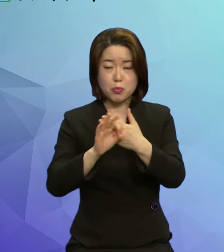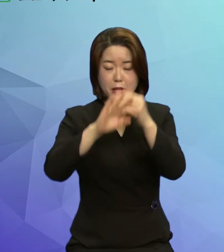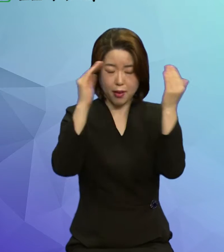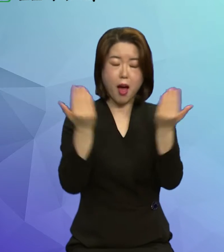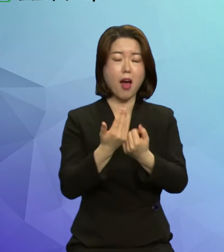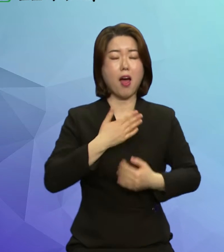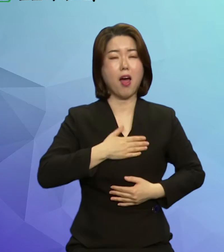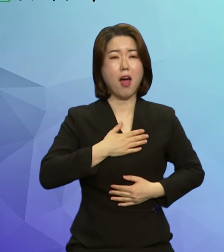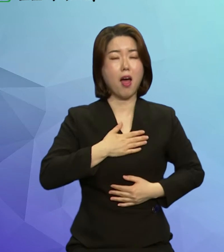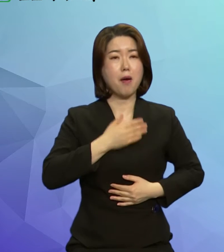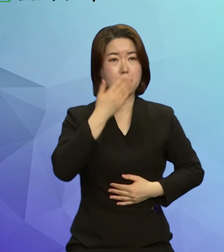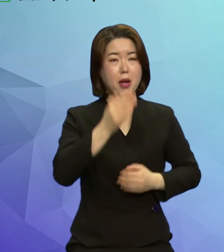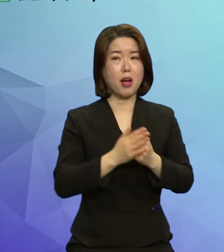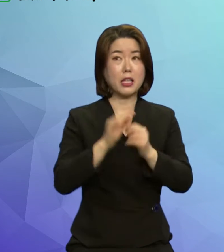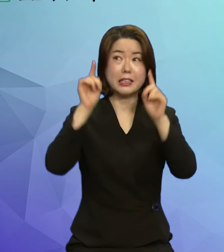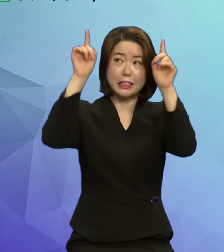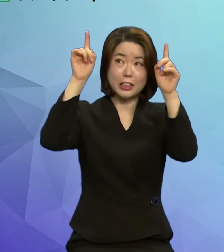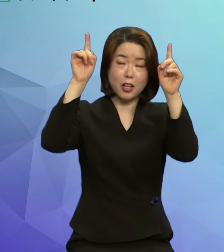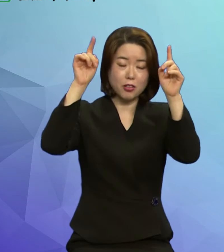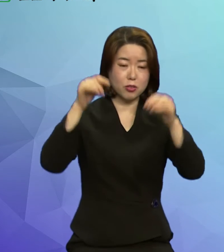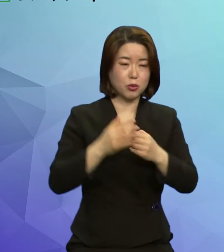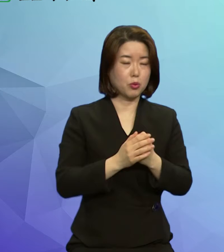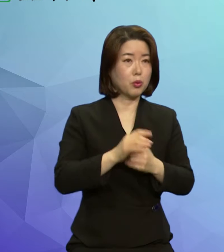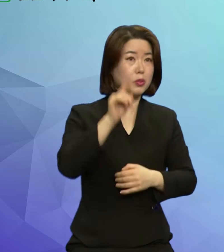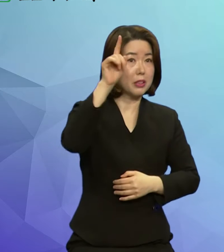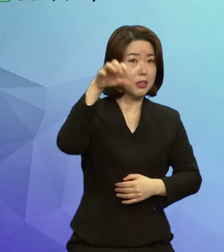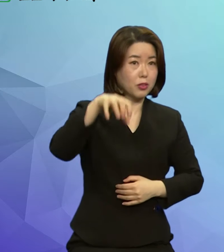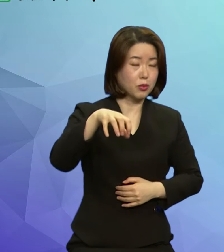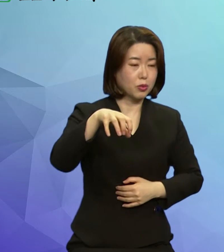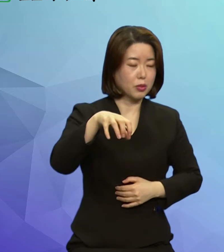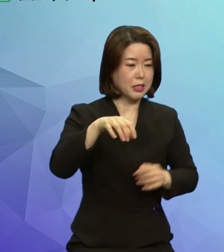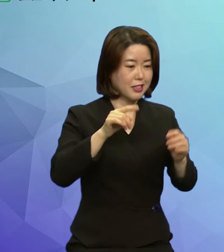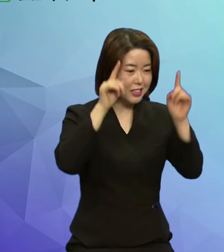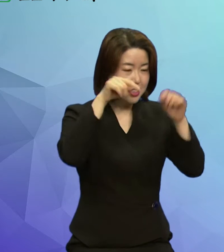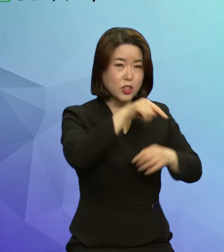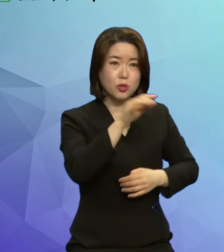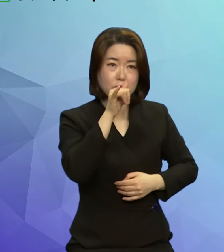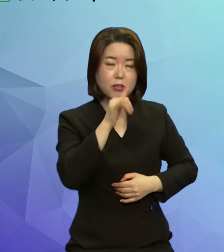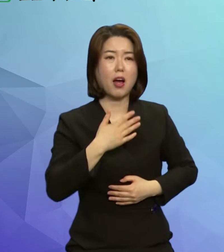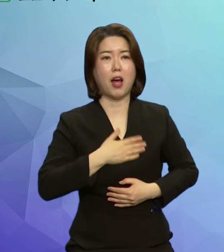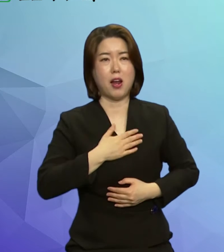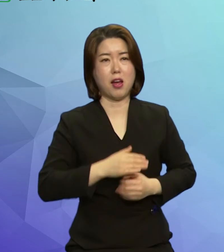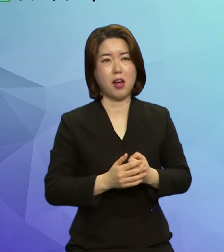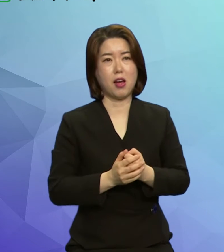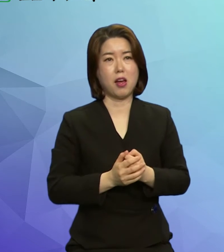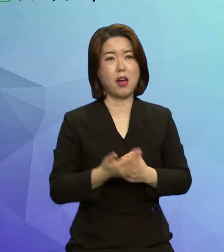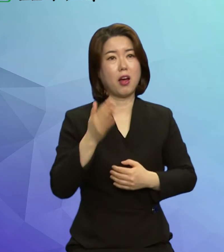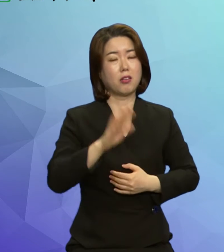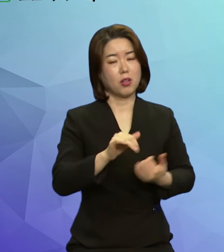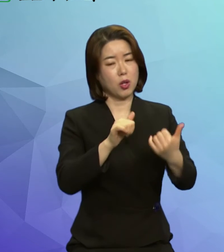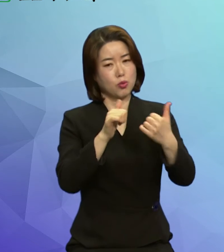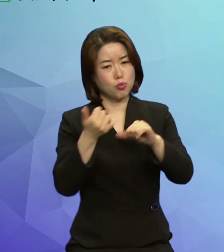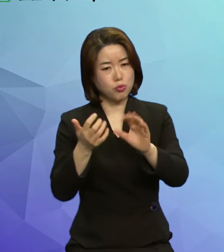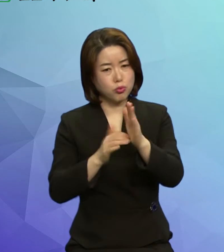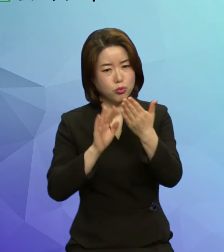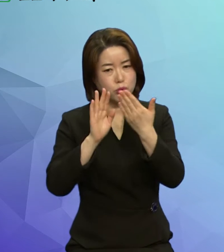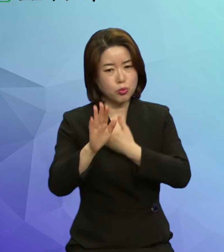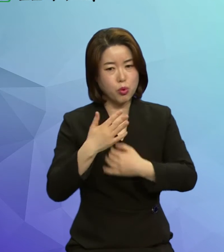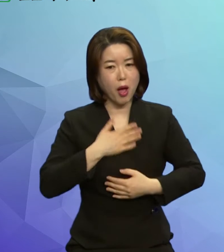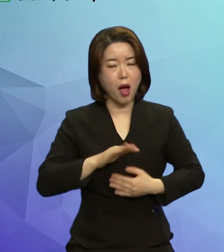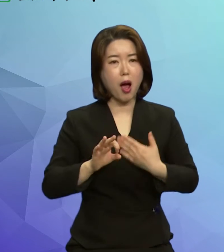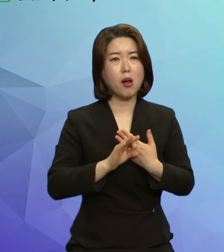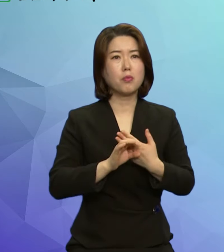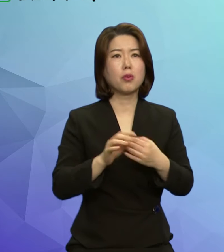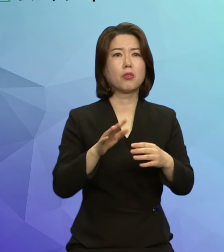됩니다. 천국이 있고 지옥이 있구나. 문제는 죽고 난 다음에 알면 무슨